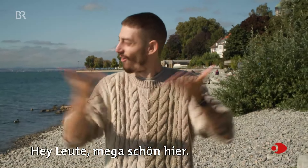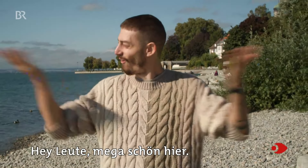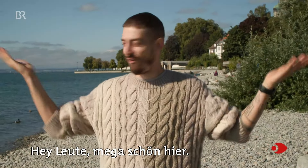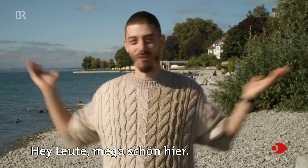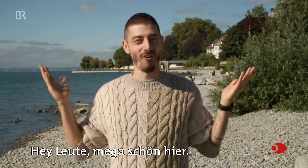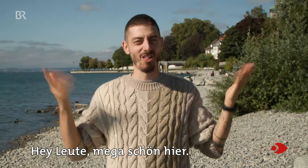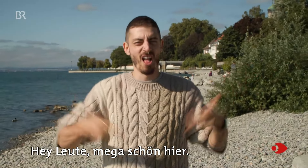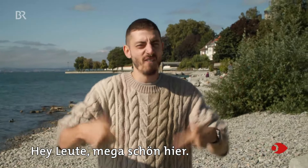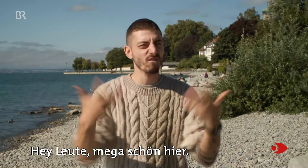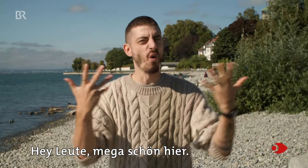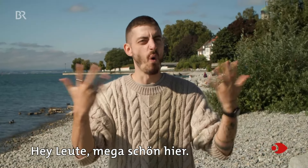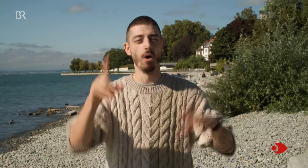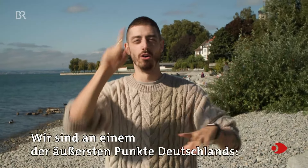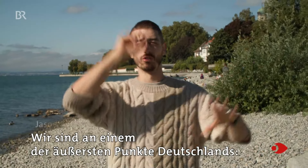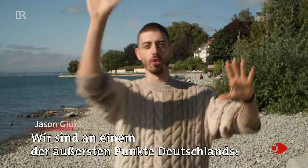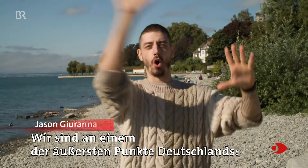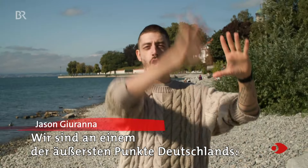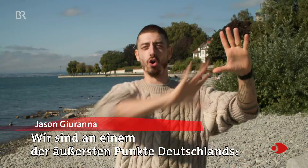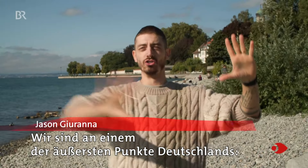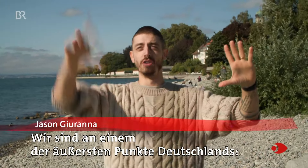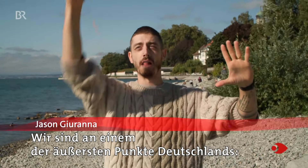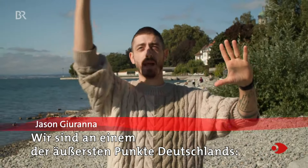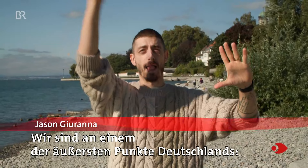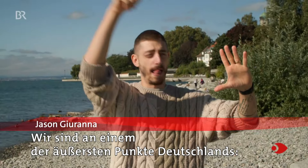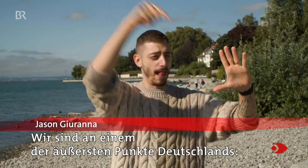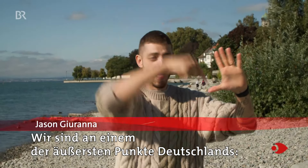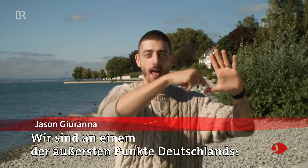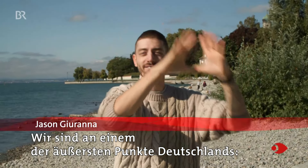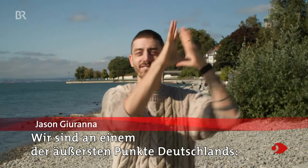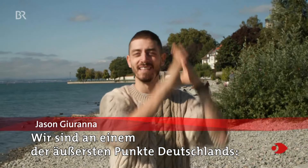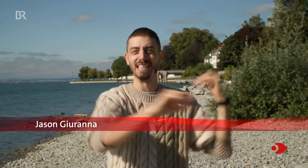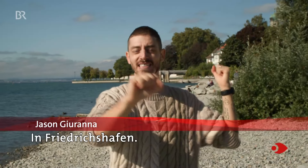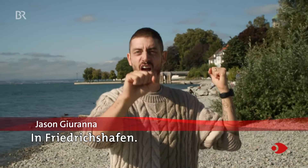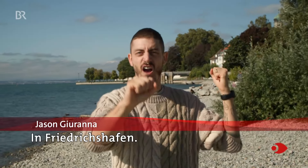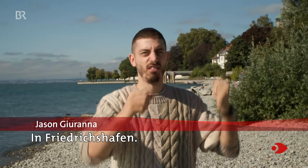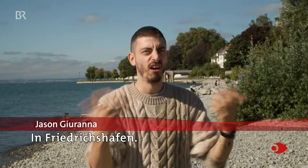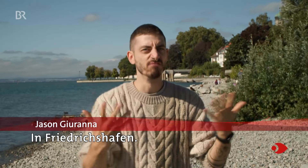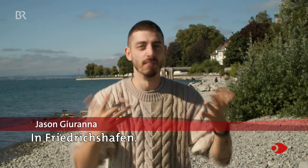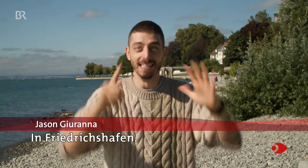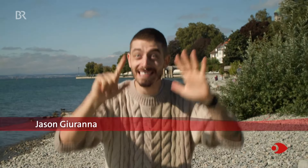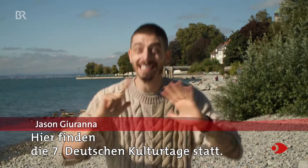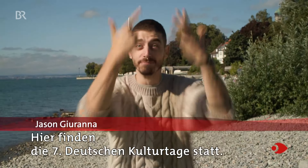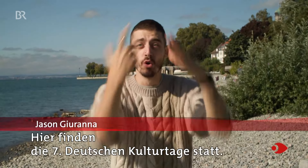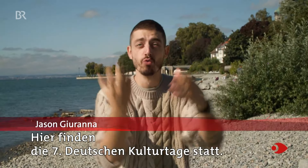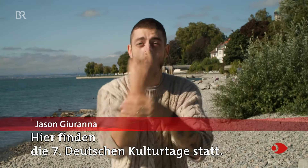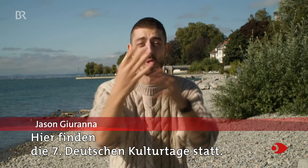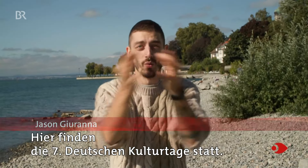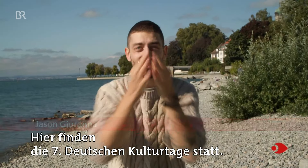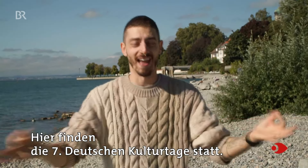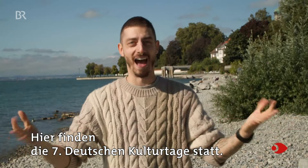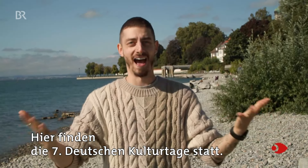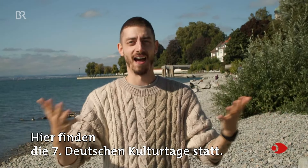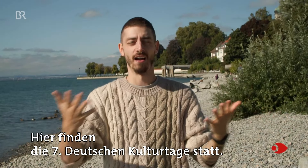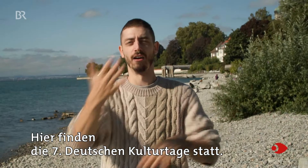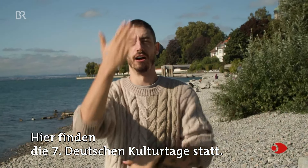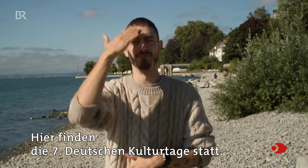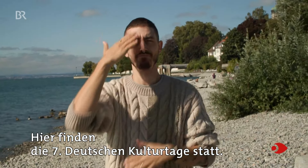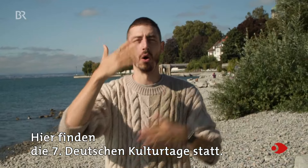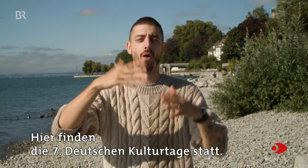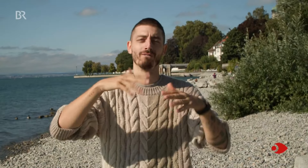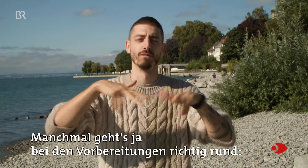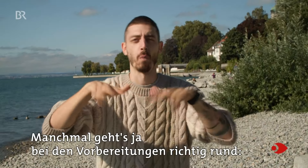Hey Leute, mega schön hier. Wir sind an einem der äußersten Punkte Deutschlands in Friedrichshafen. Hier finden die 7. Deutschen Kulturtage